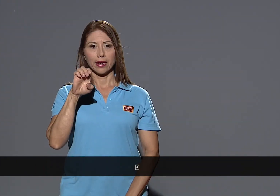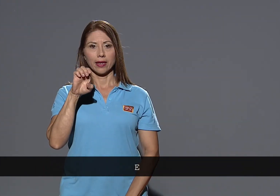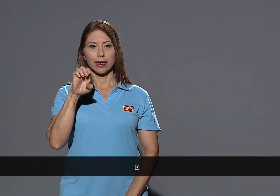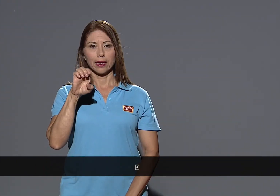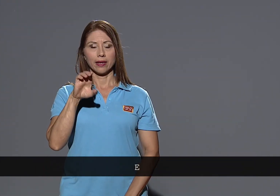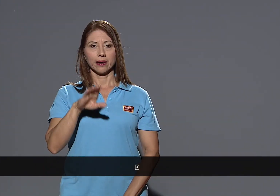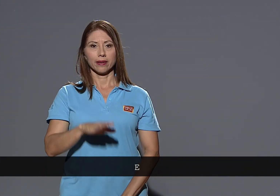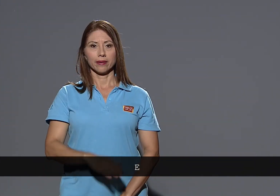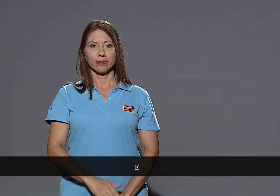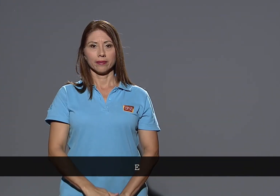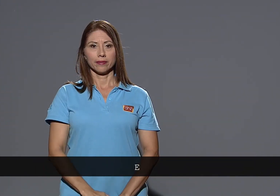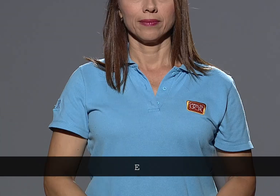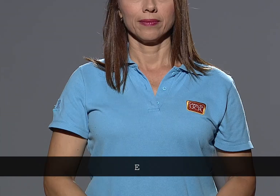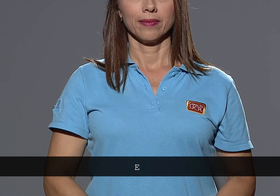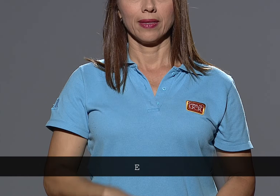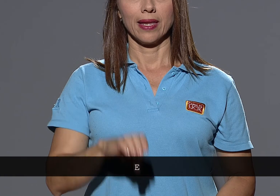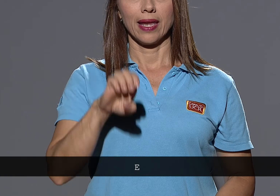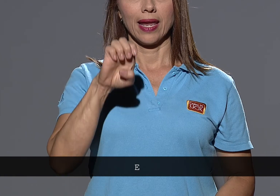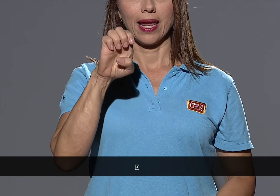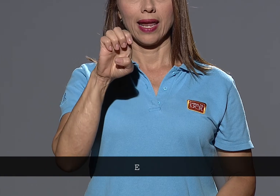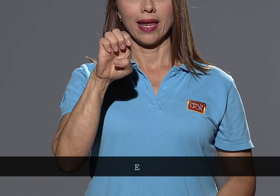E,